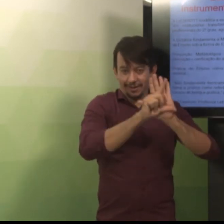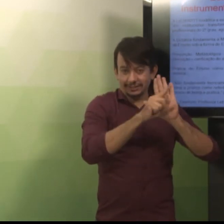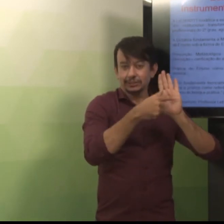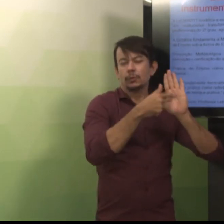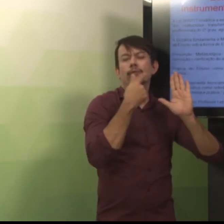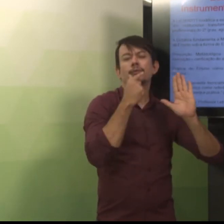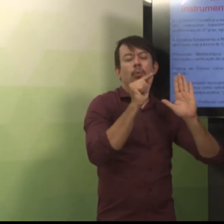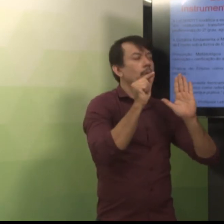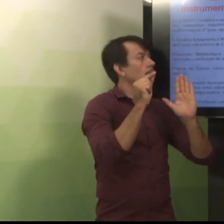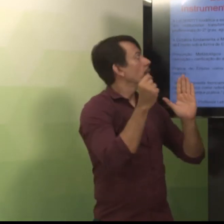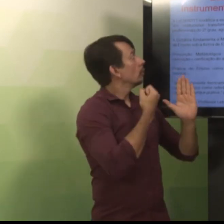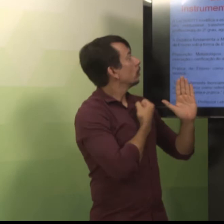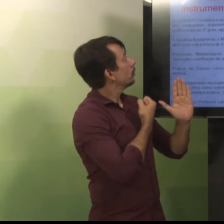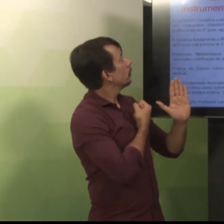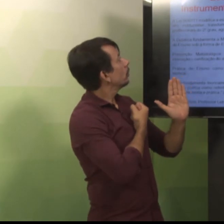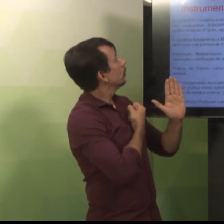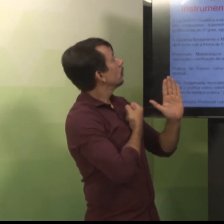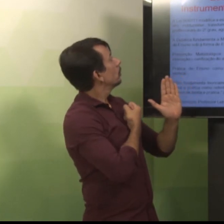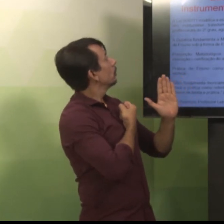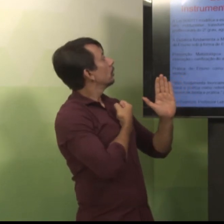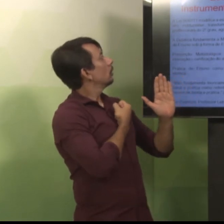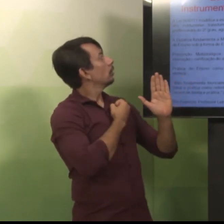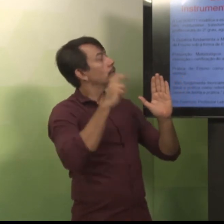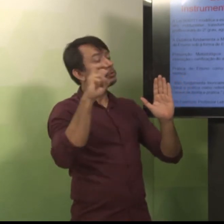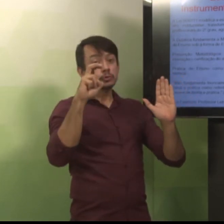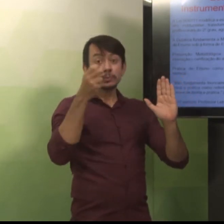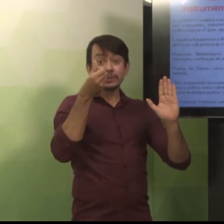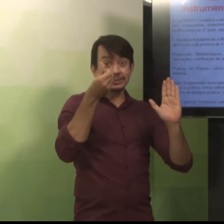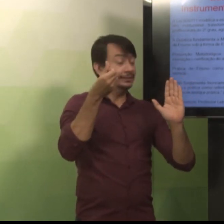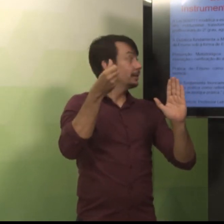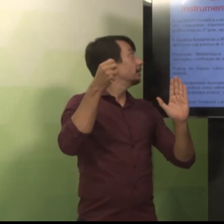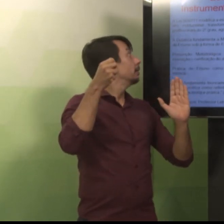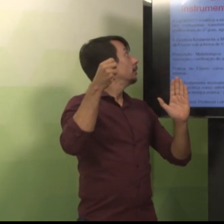de 1946, número